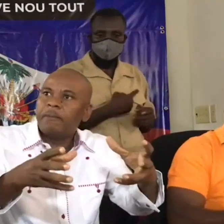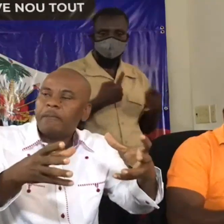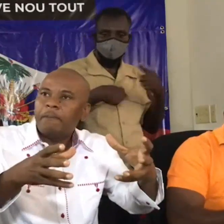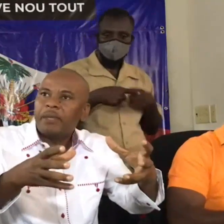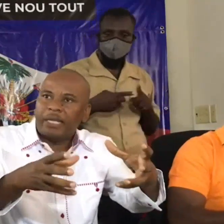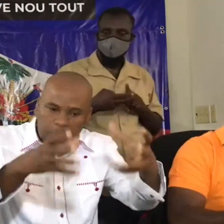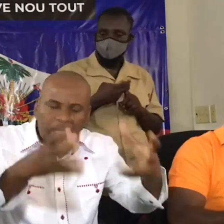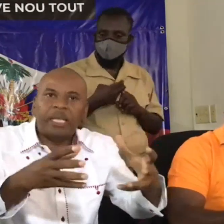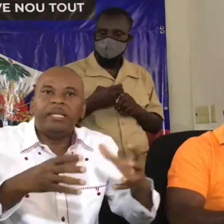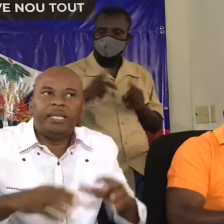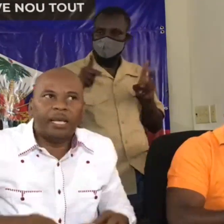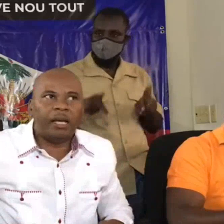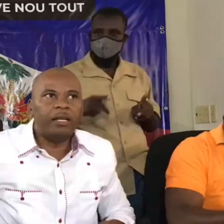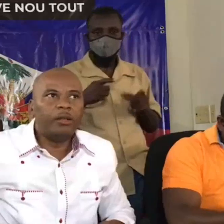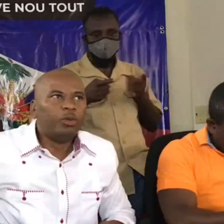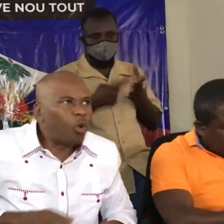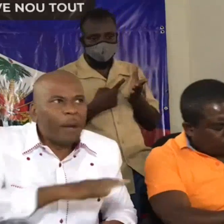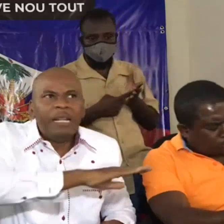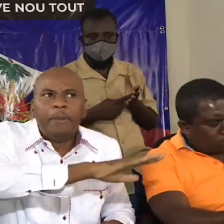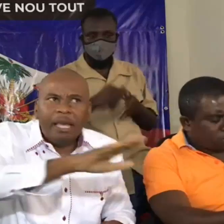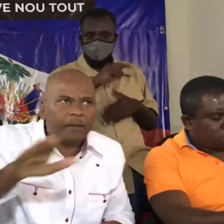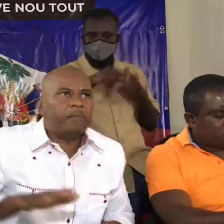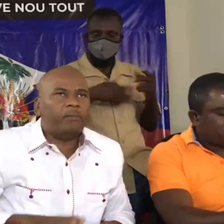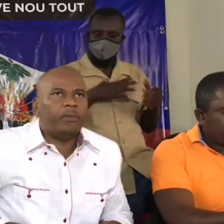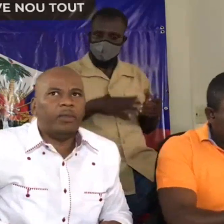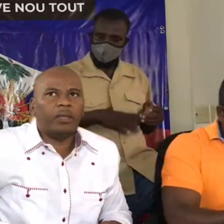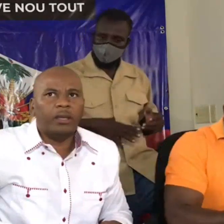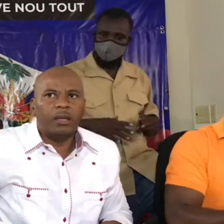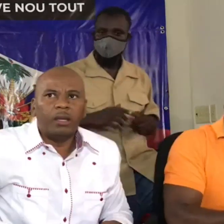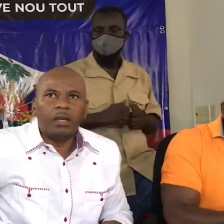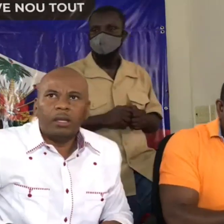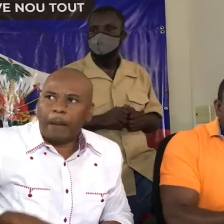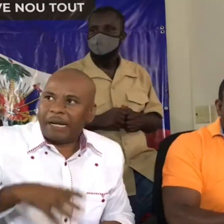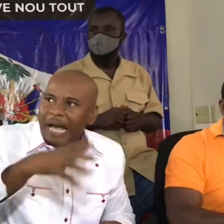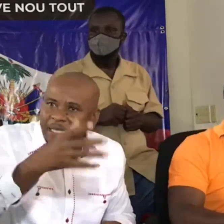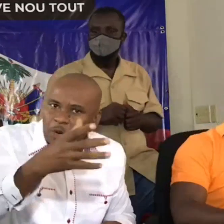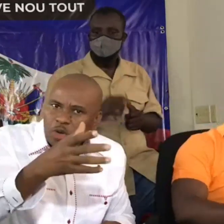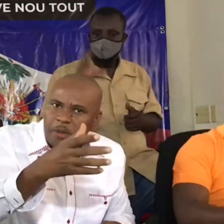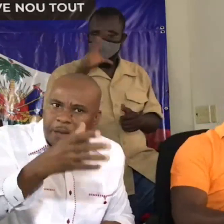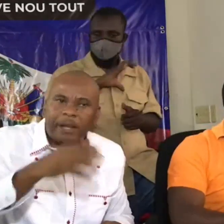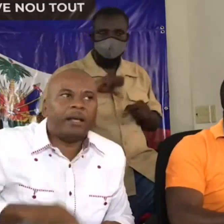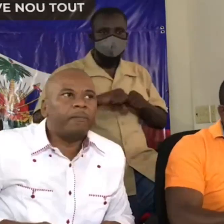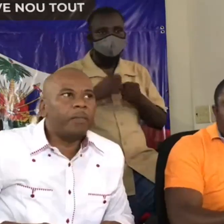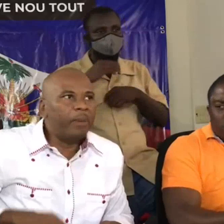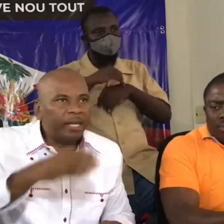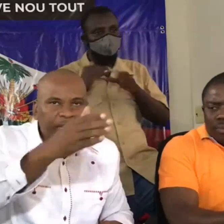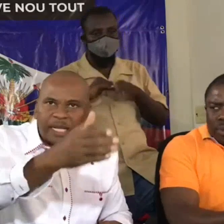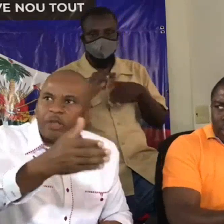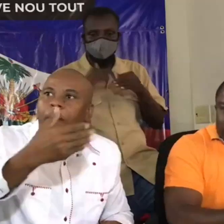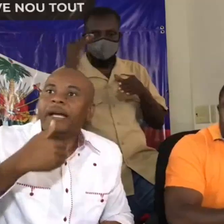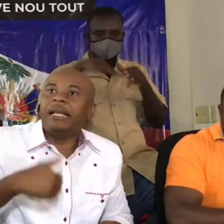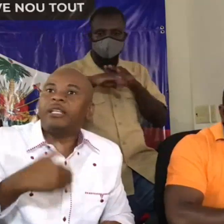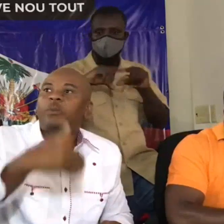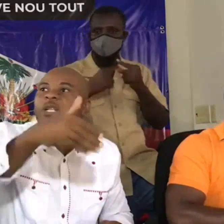kidnapping, question insécurité, nous comprenons bien. Il y a crasé l'économie du peuple là. Mais